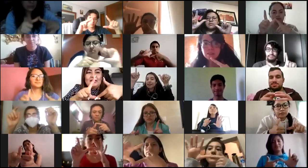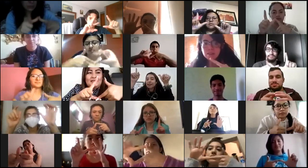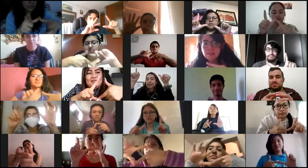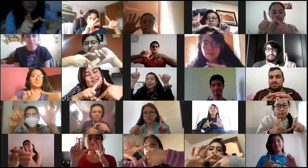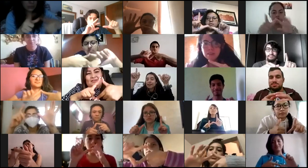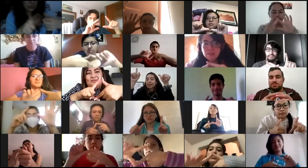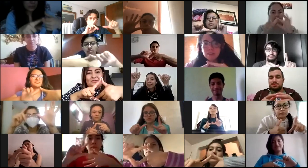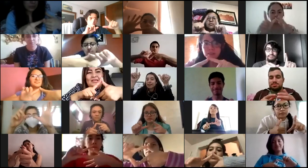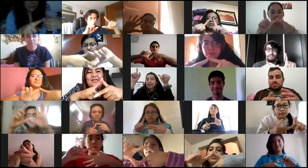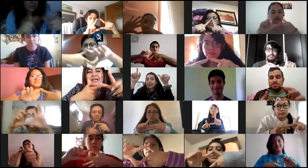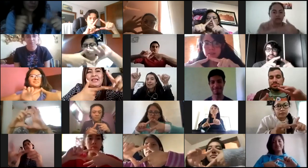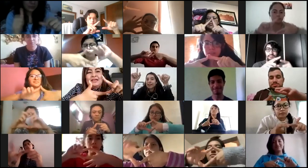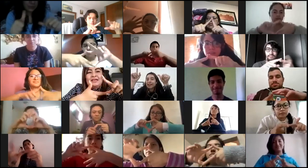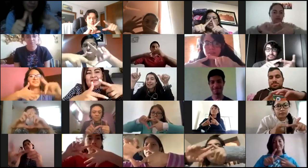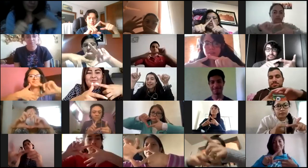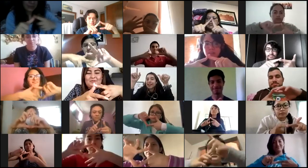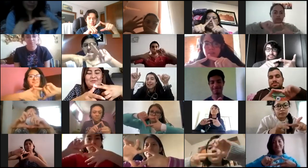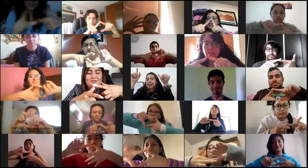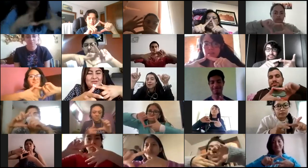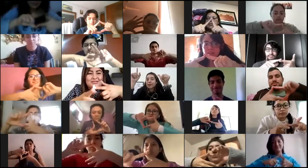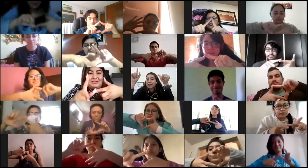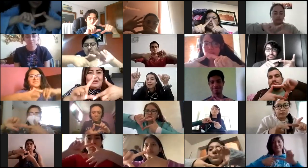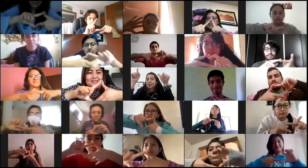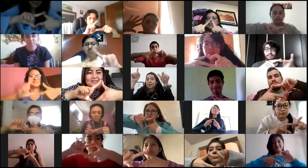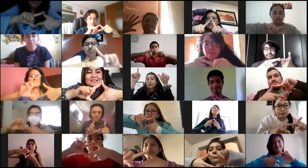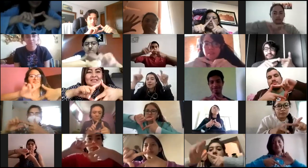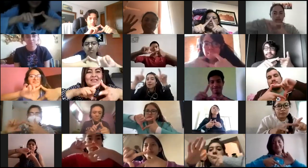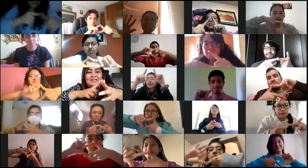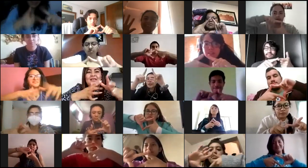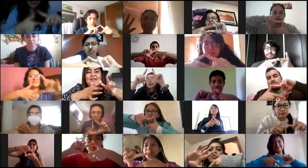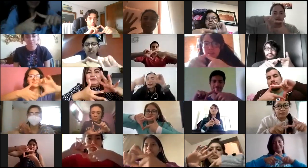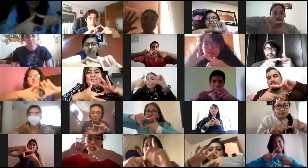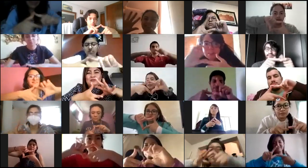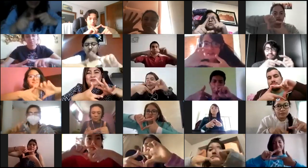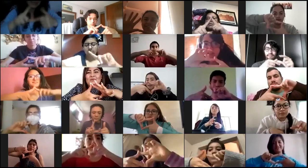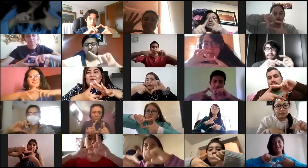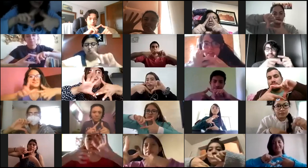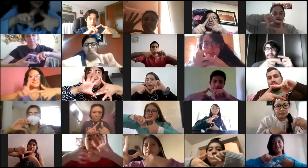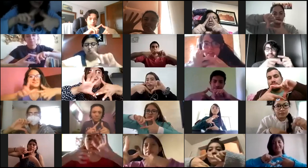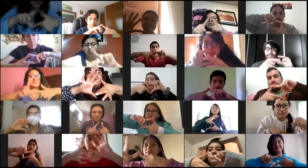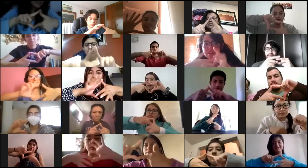izquierdo. Espérenme, lo estoy diciendo al revés. Y observen, como Witsy, Witsy Araña.